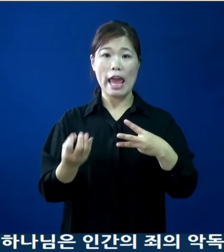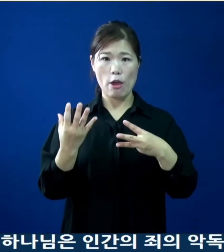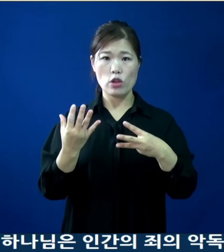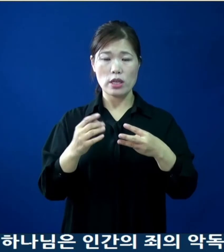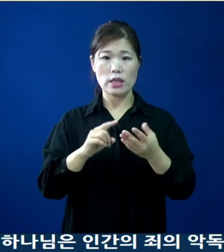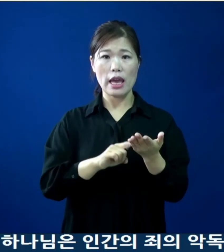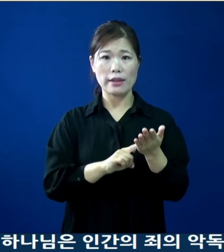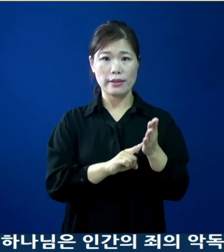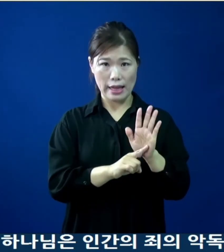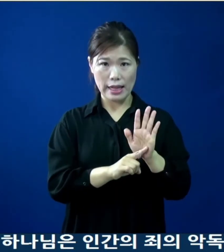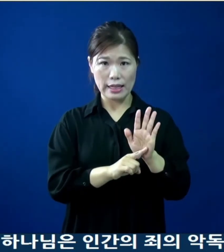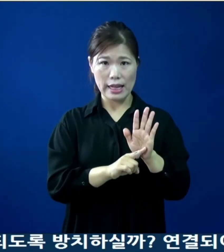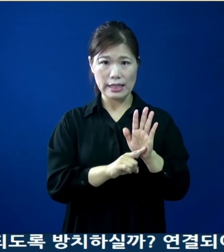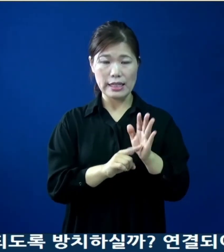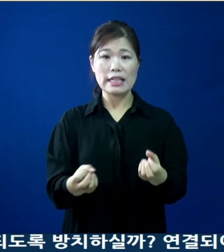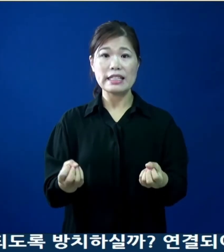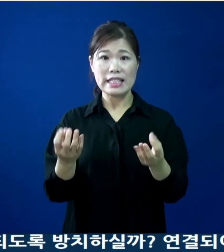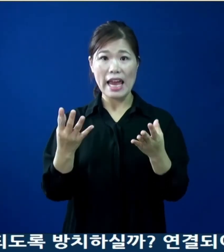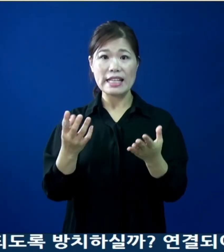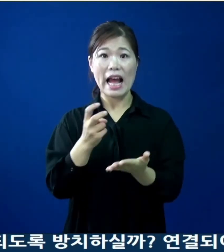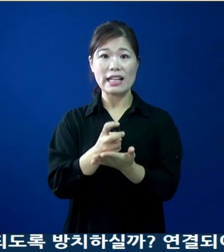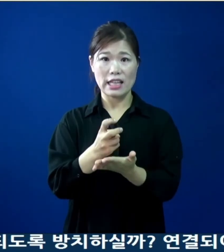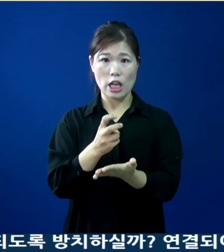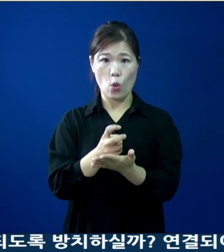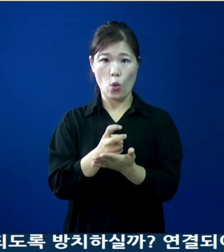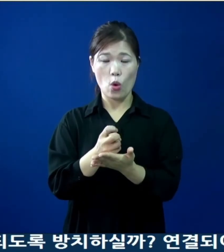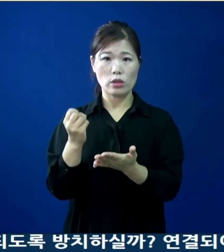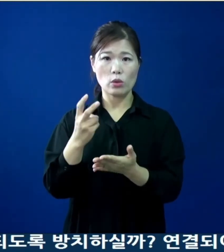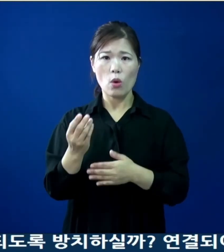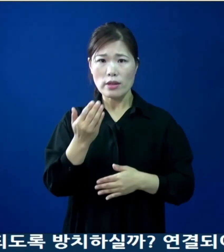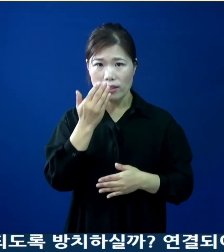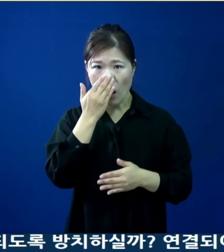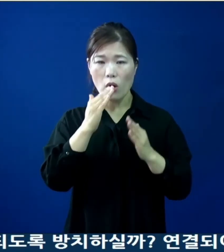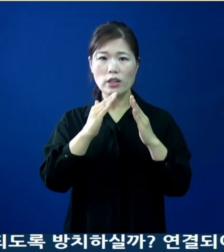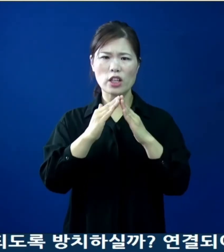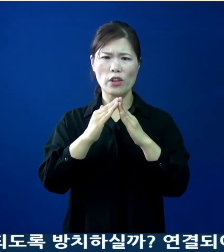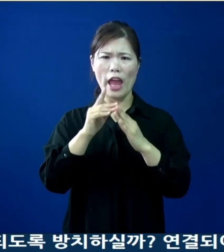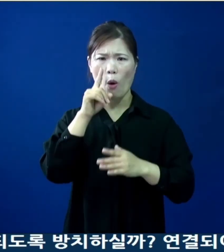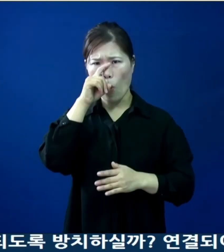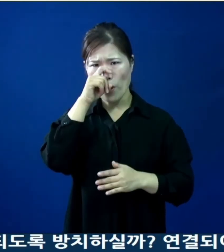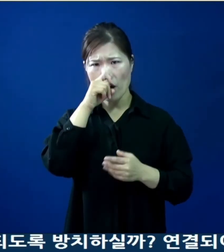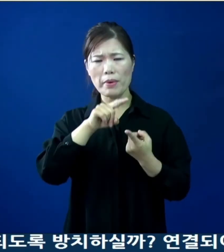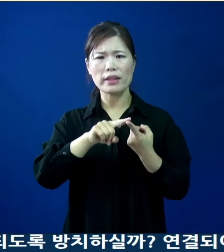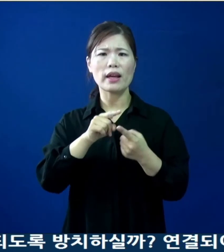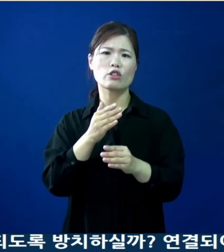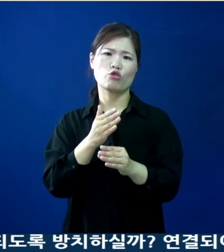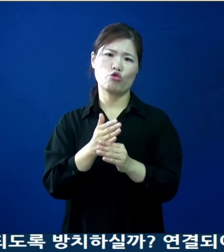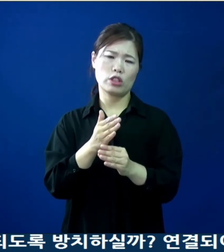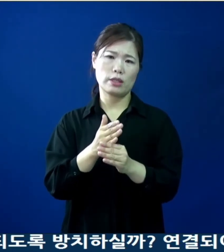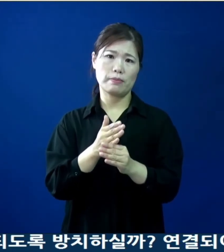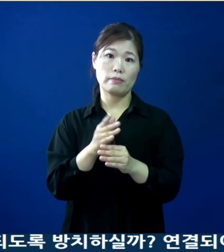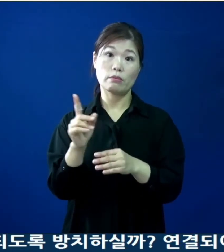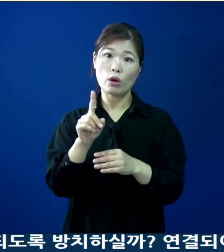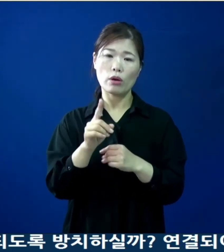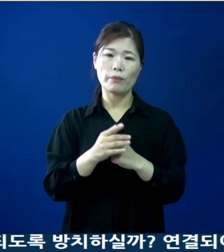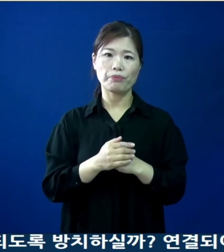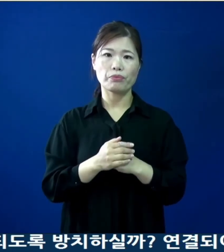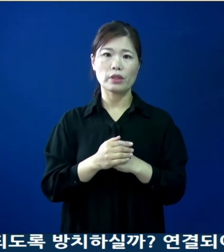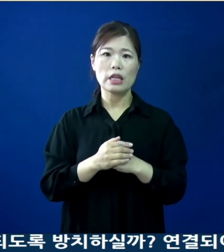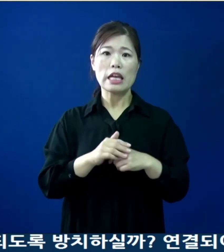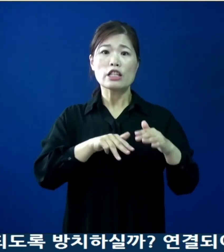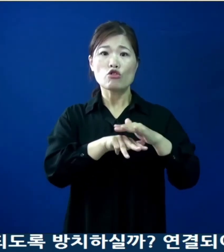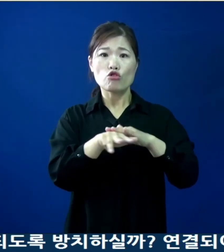나타나는 이 제사제도에, 그리고 이 성전 오염의 중심이 되는 가르침이